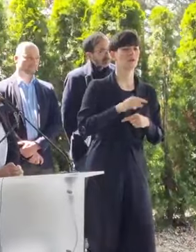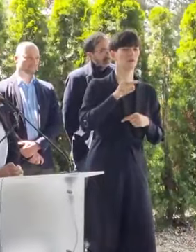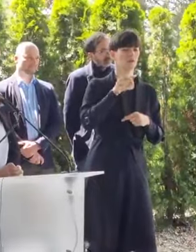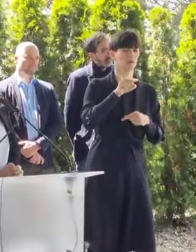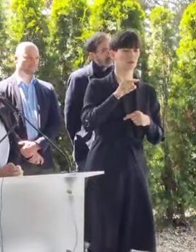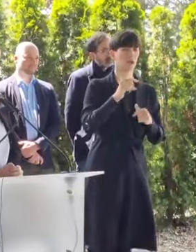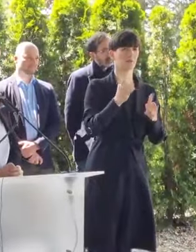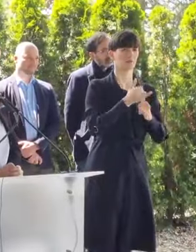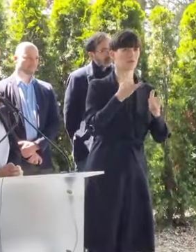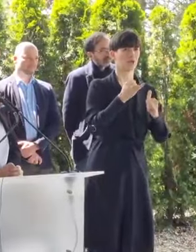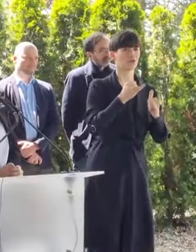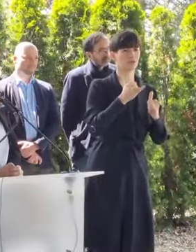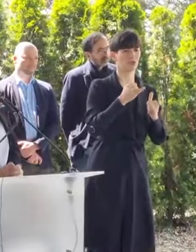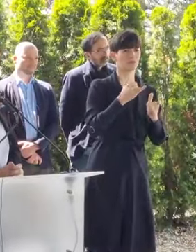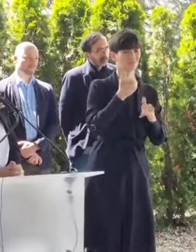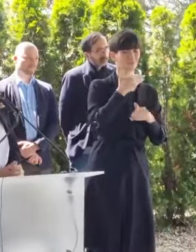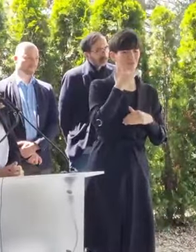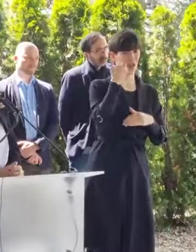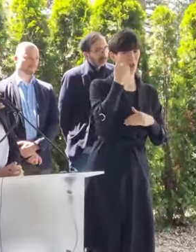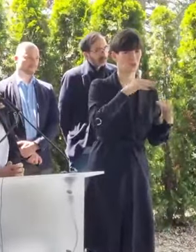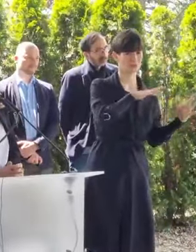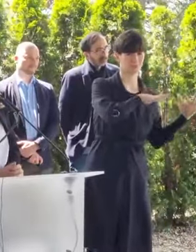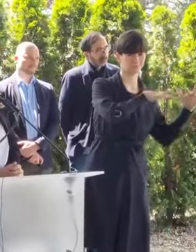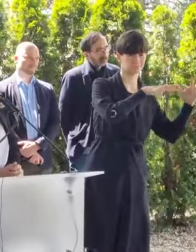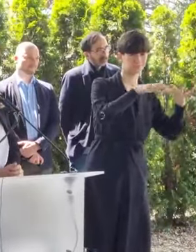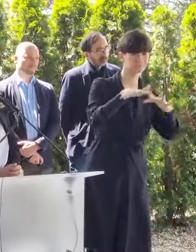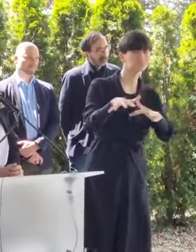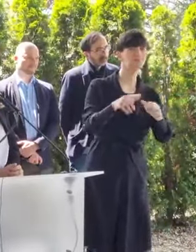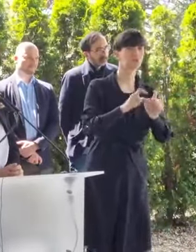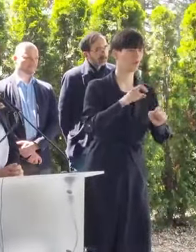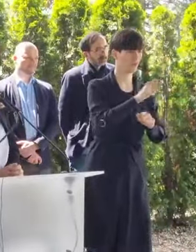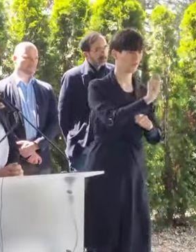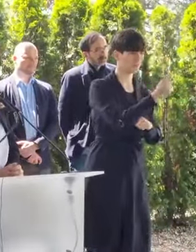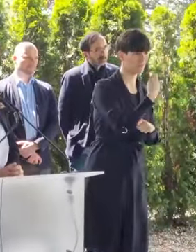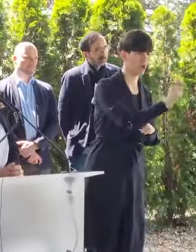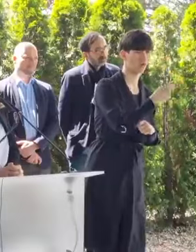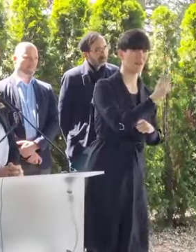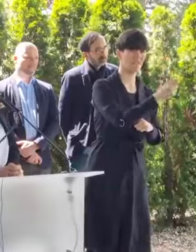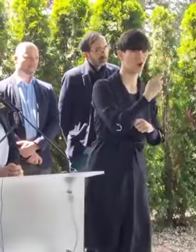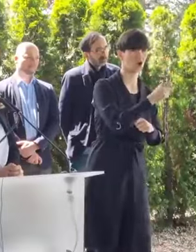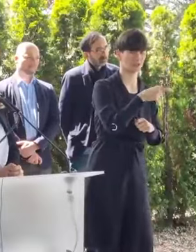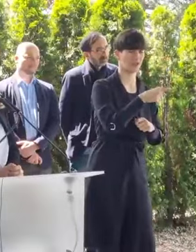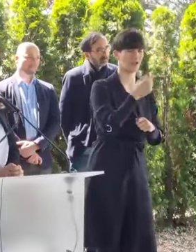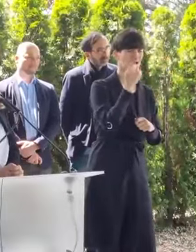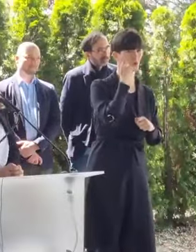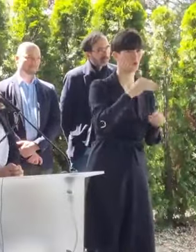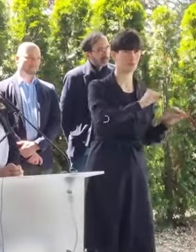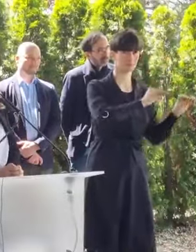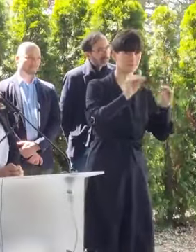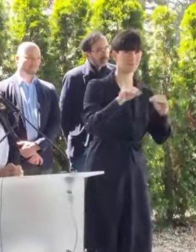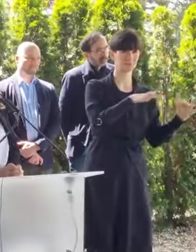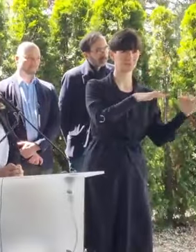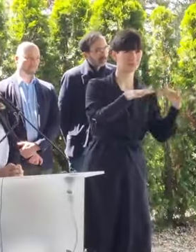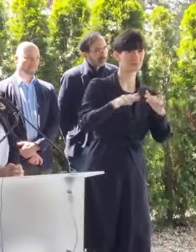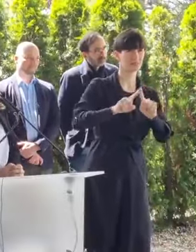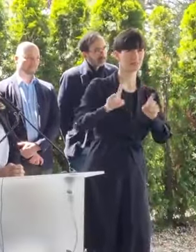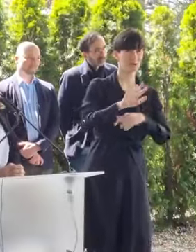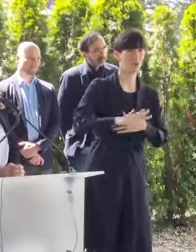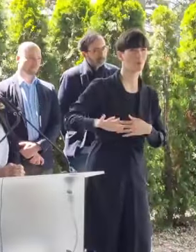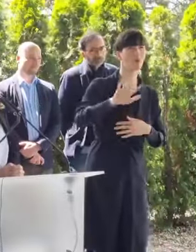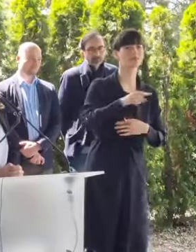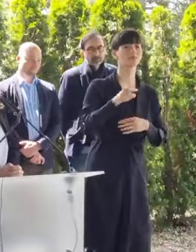a tisíce presídlencov z tých bojových oblastí. Možno aké máte informácie, pocity, aké, že ste rozprávali so Slovakmi, ktorí tam žijú,